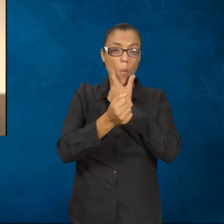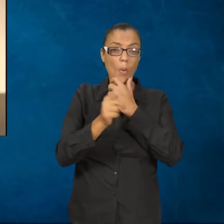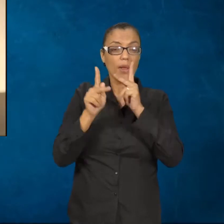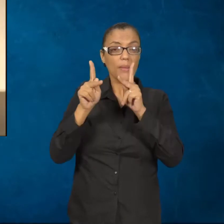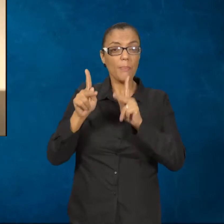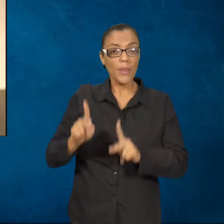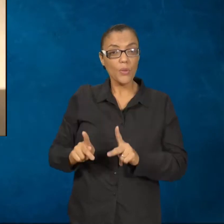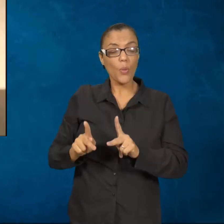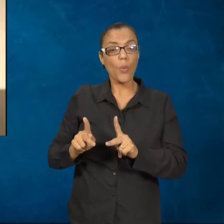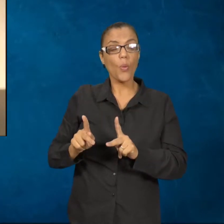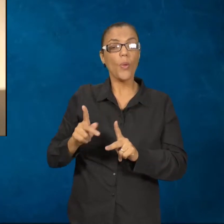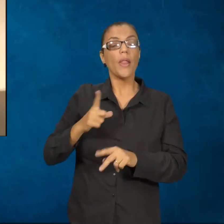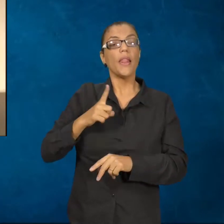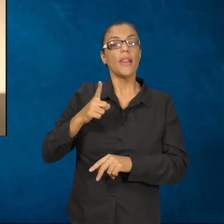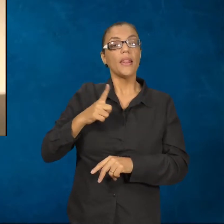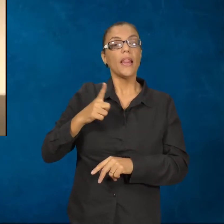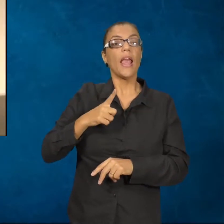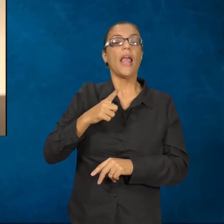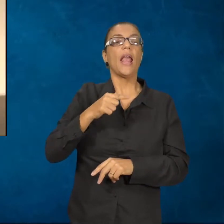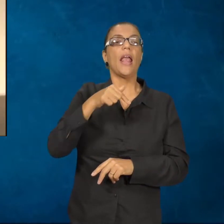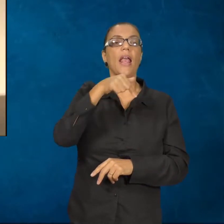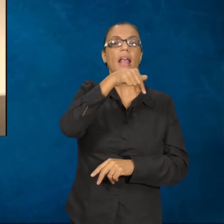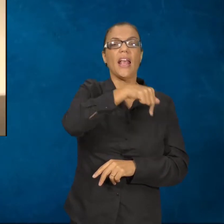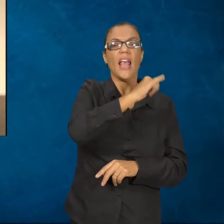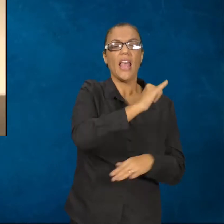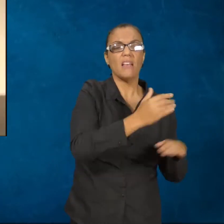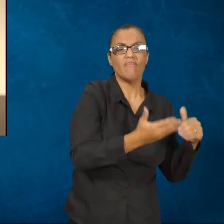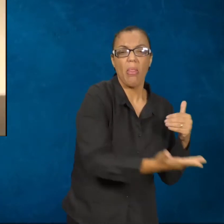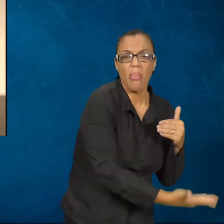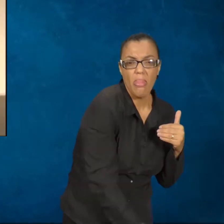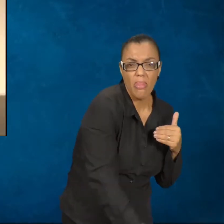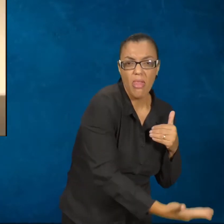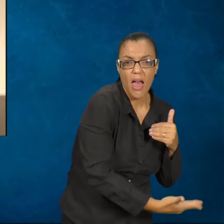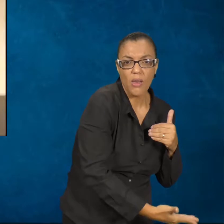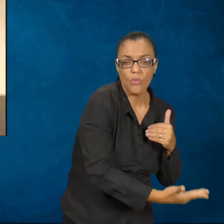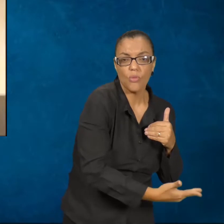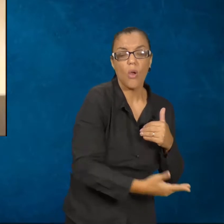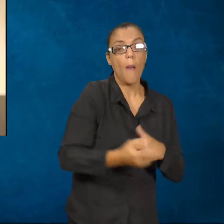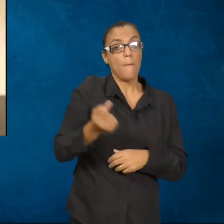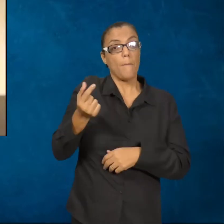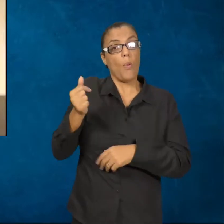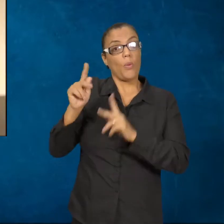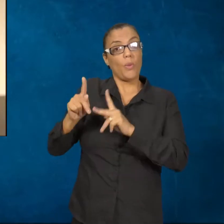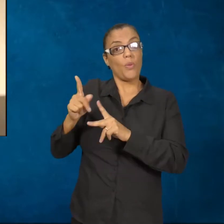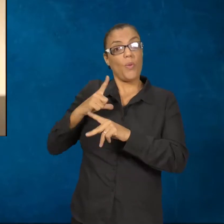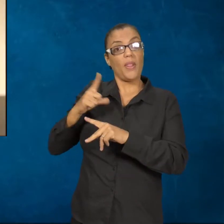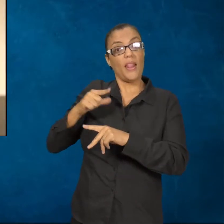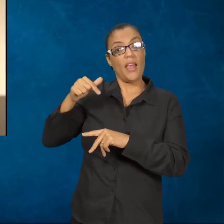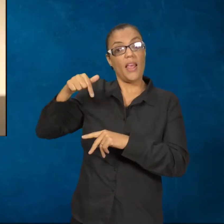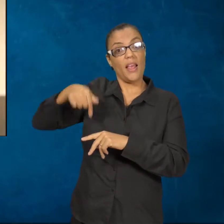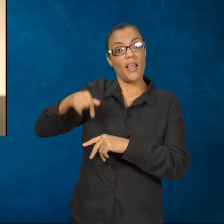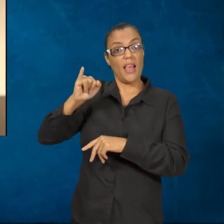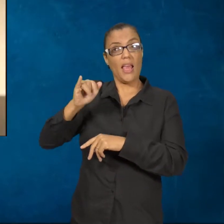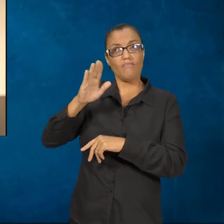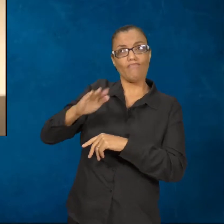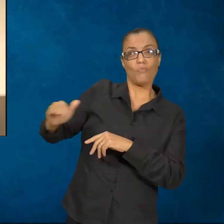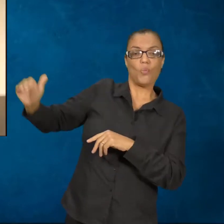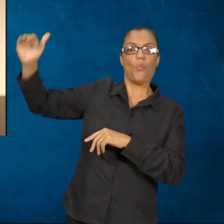QI, deixa eu colocar aqui, tem um QI muito baixo. Umas poucas pessoas têm um QI muito alto.